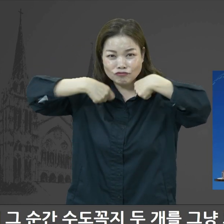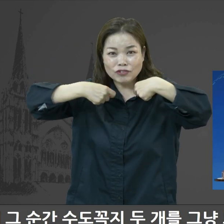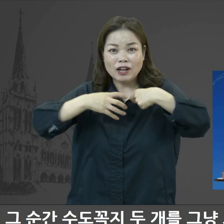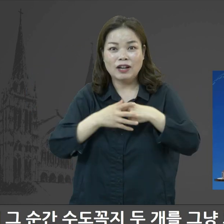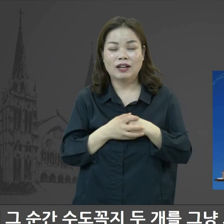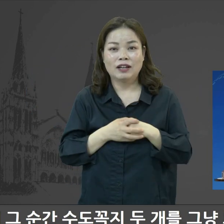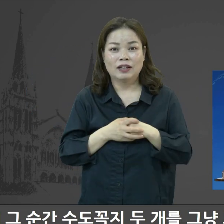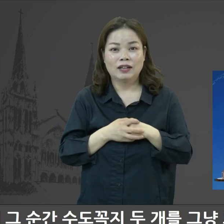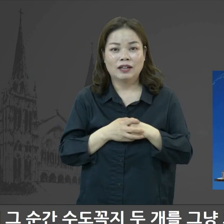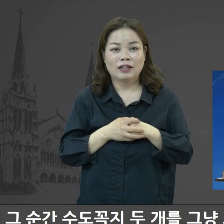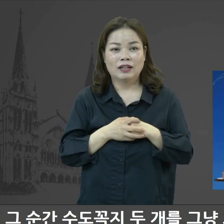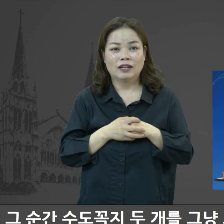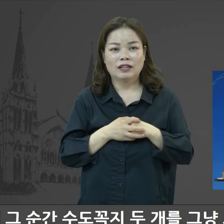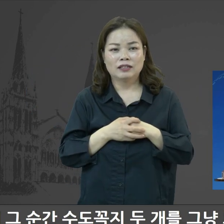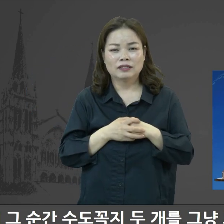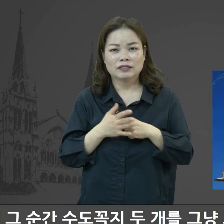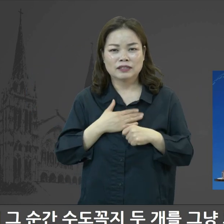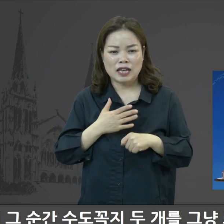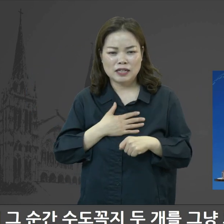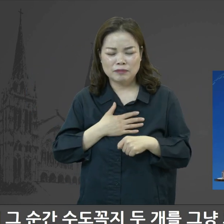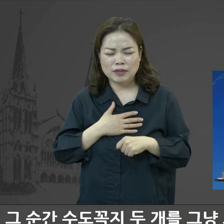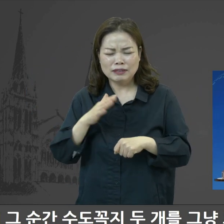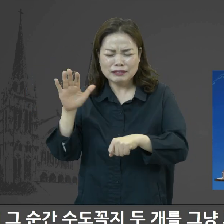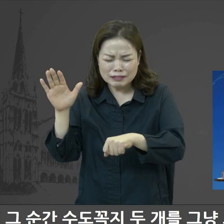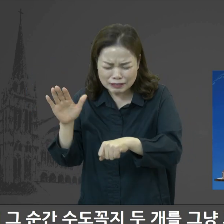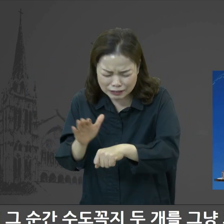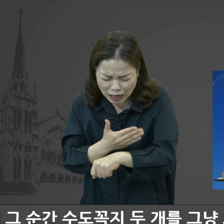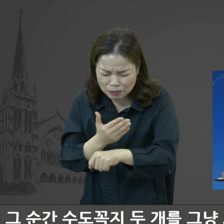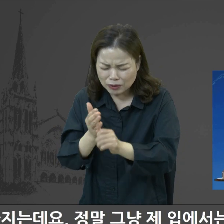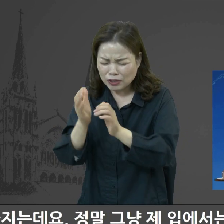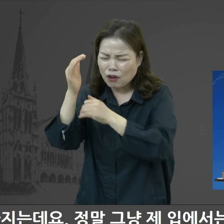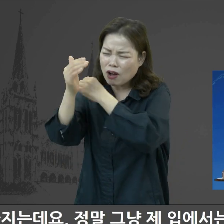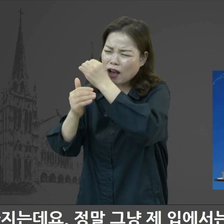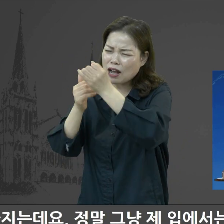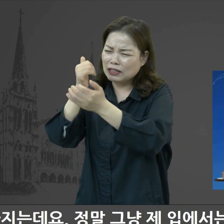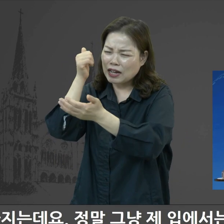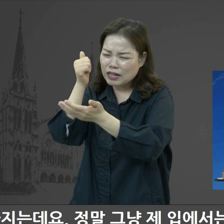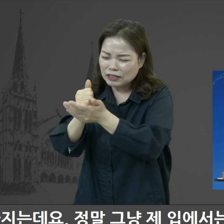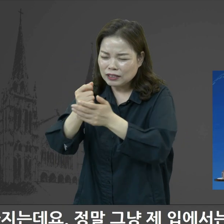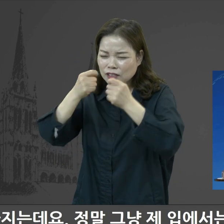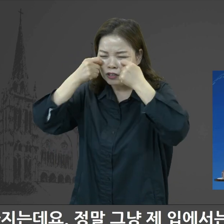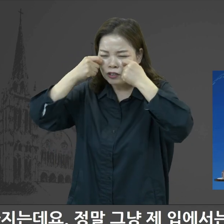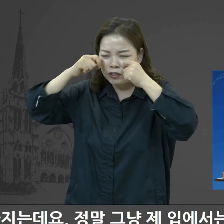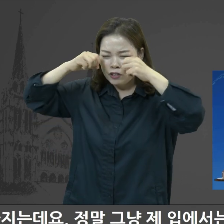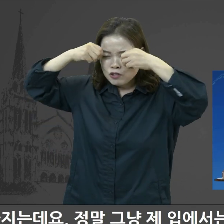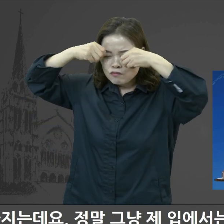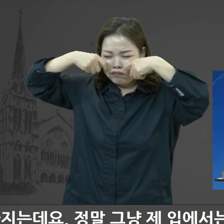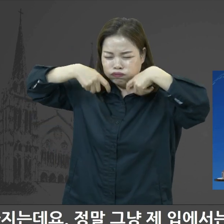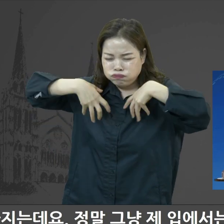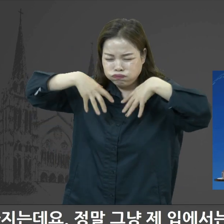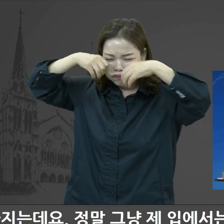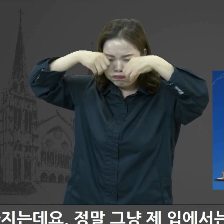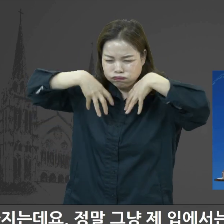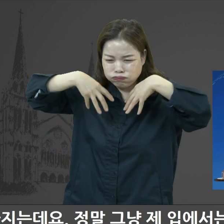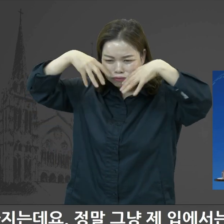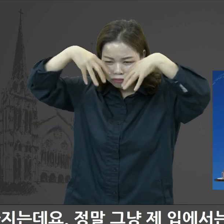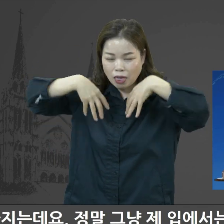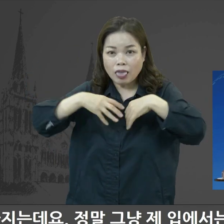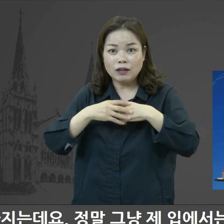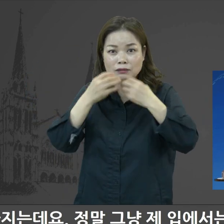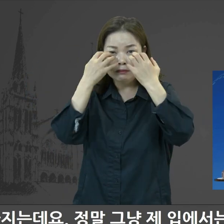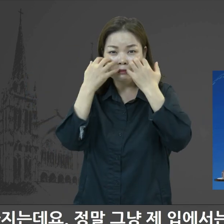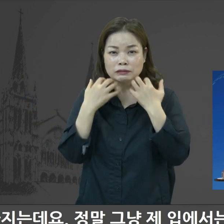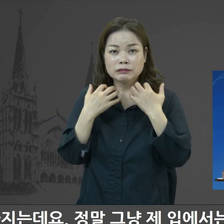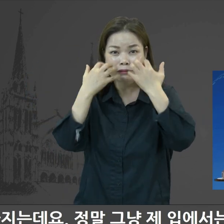정말 그냥 제 입에서는 잘못했어요 하나님 그리고 막 눈물 콧물이 쏟아지는데 얼마나 제가